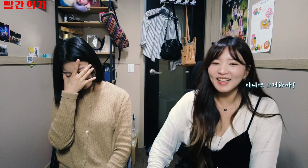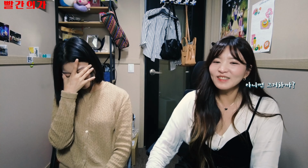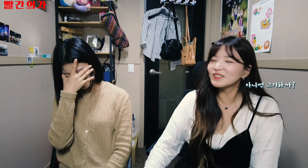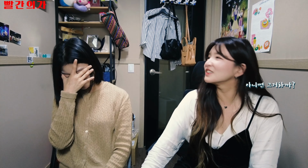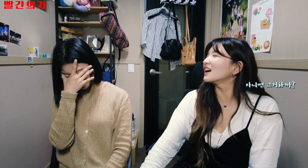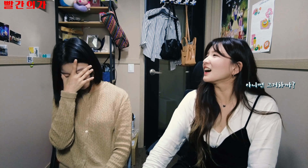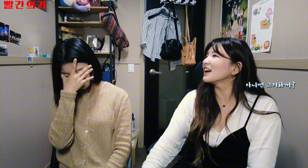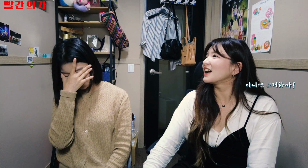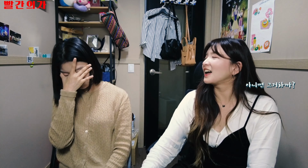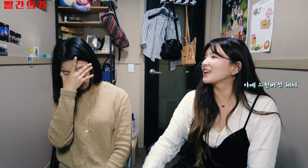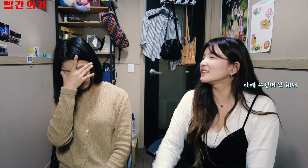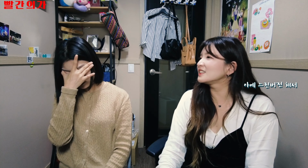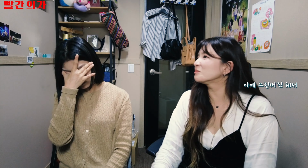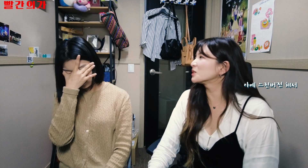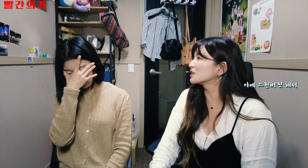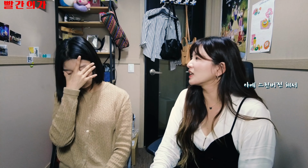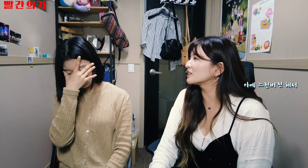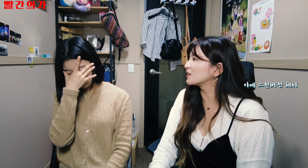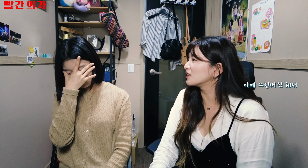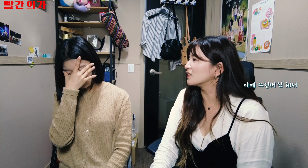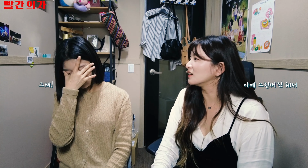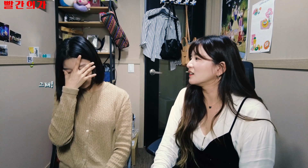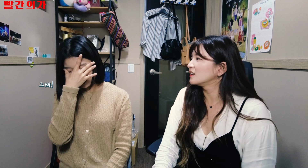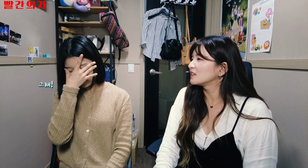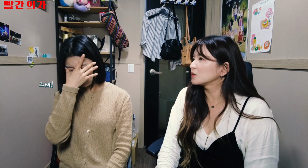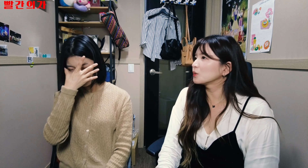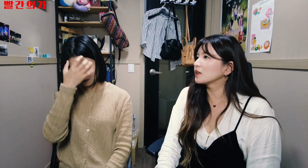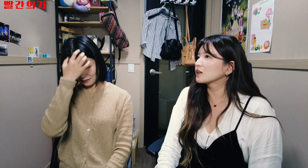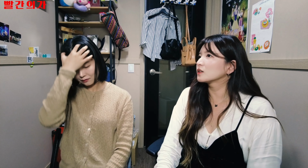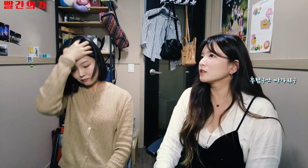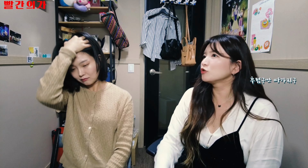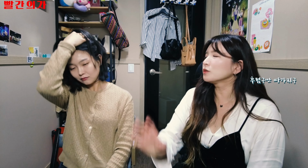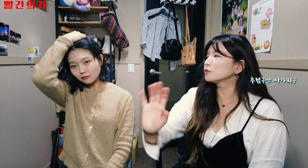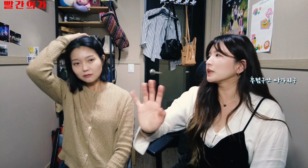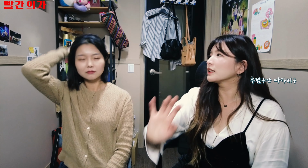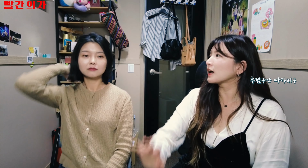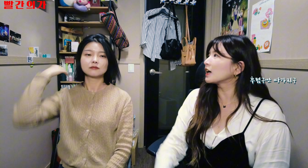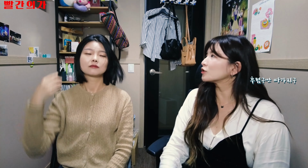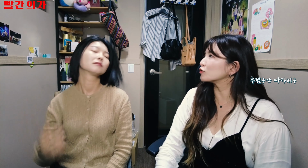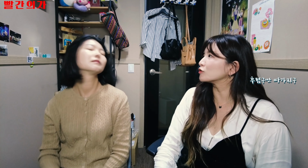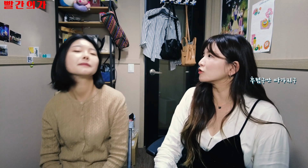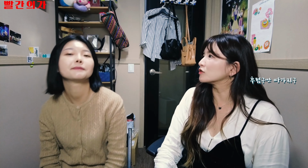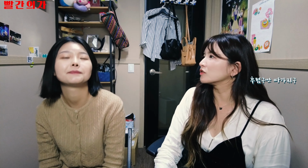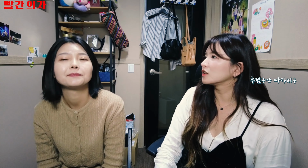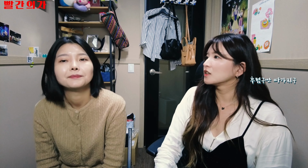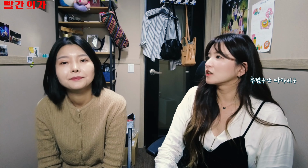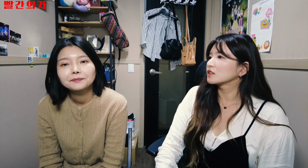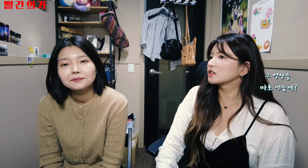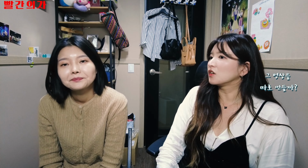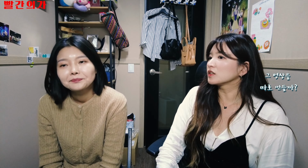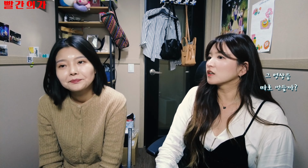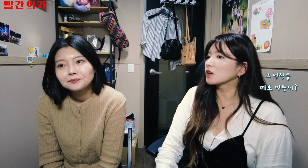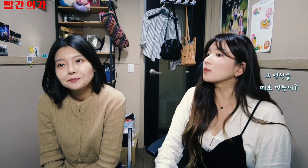아니면 그거 할까? 아예 느린 버전 해서. 그래. 노래 그 후렴구만 따가지고 그 영상을 따로